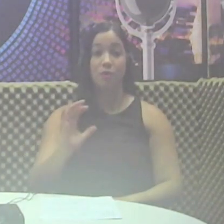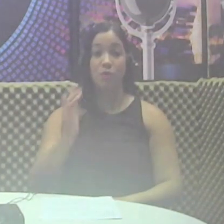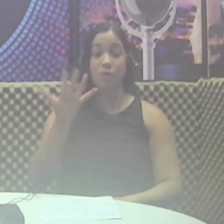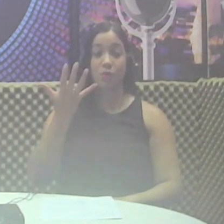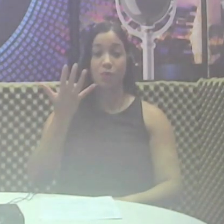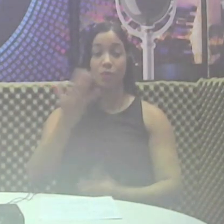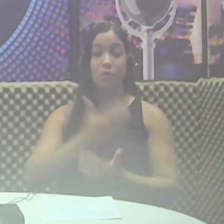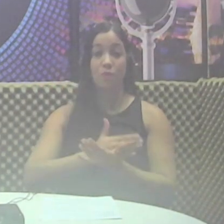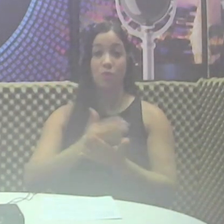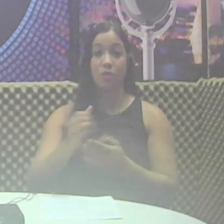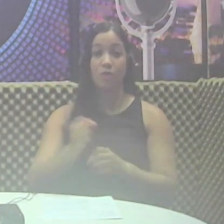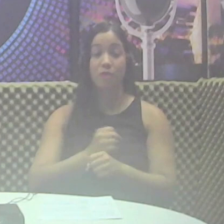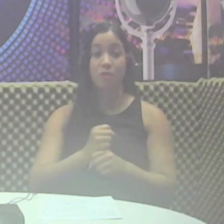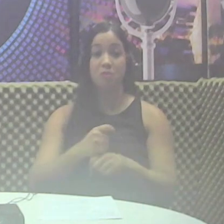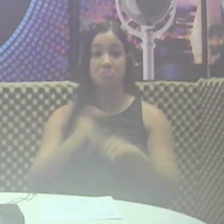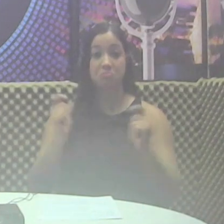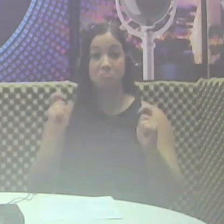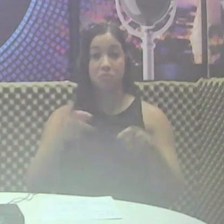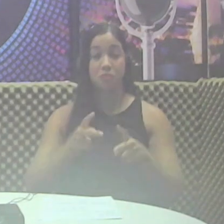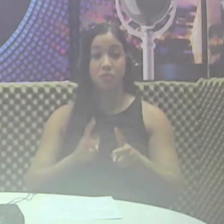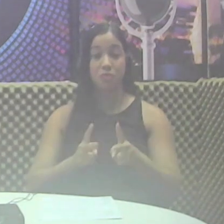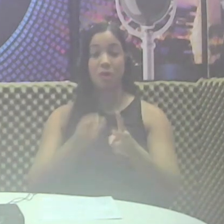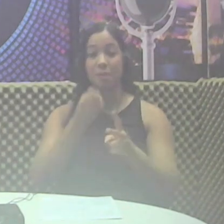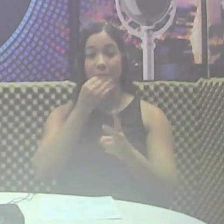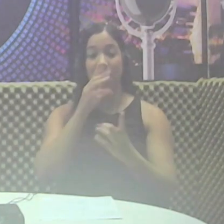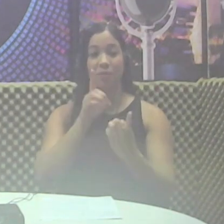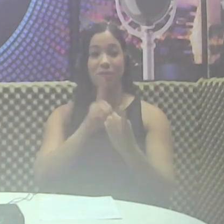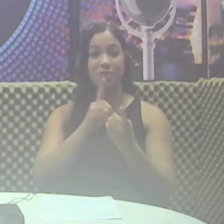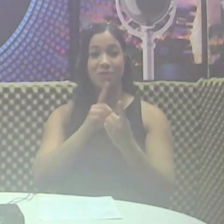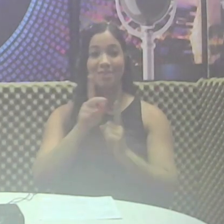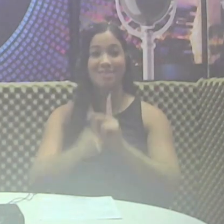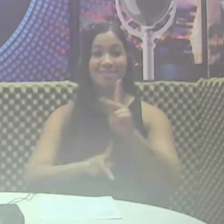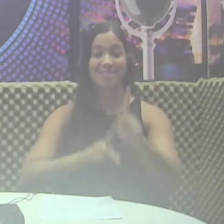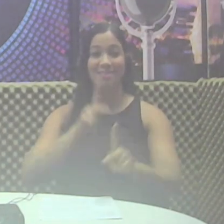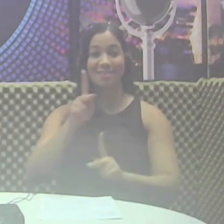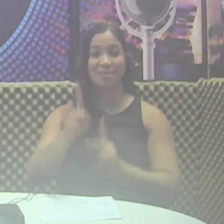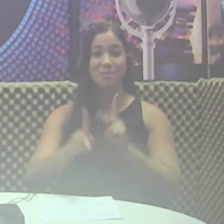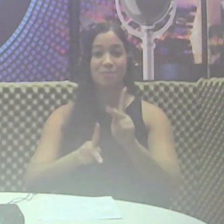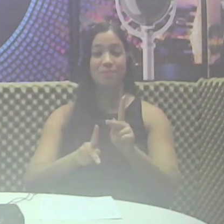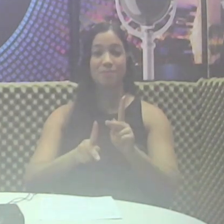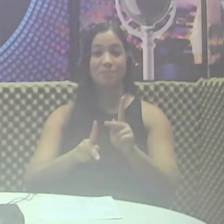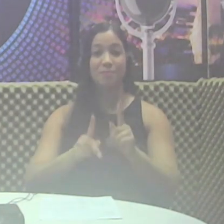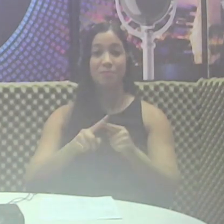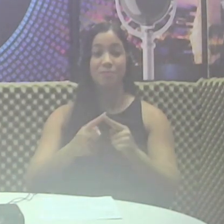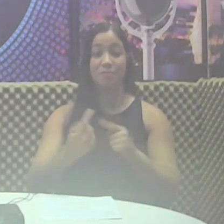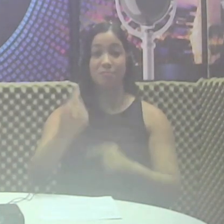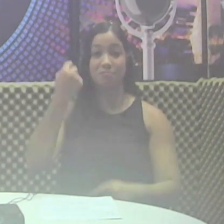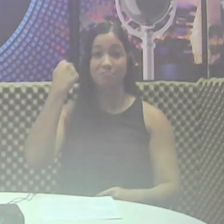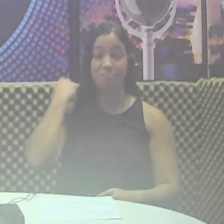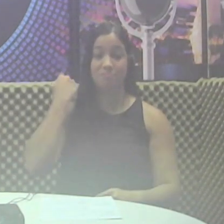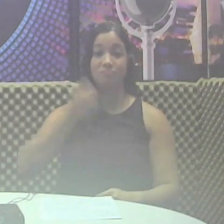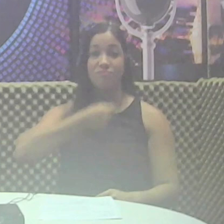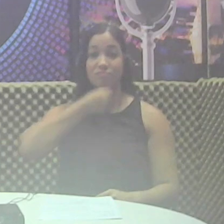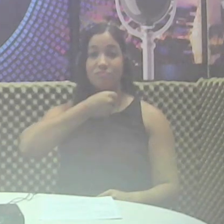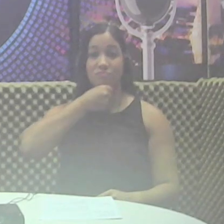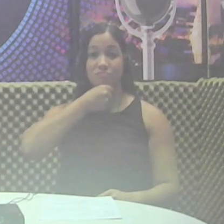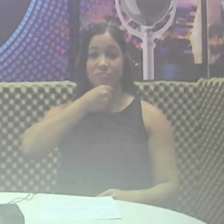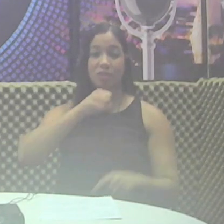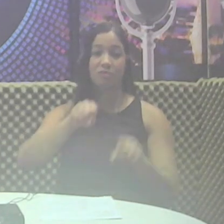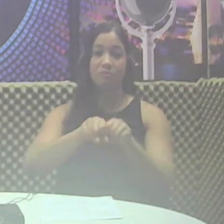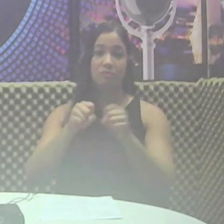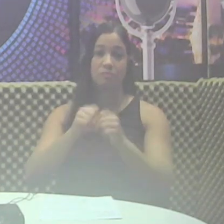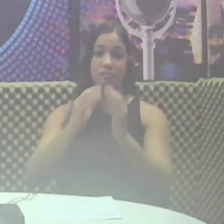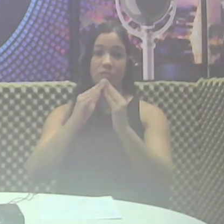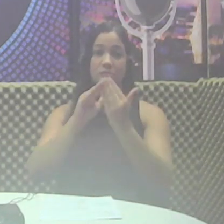ano para continuar garantindo um bom atendimento à população, uma vez que o antigo imóvel sofreu avarias no telhado